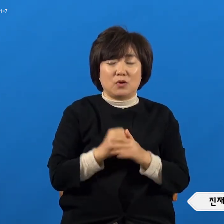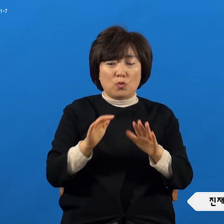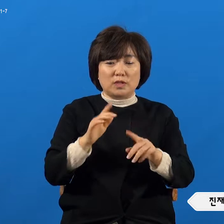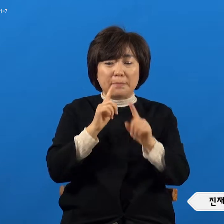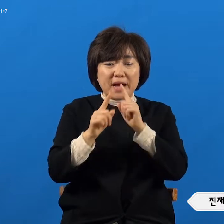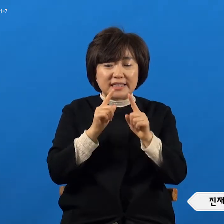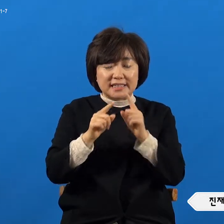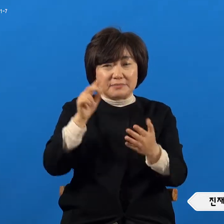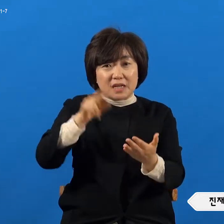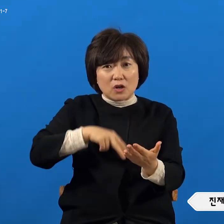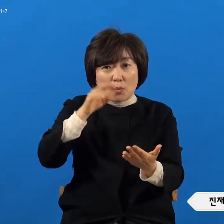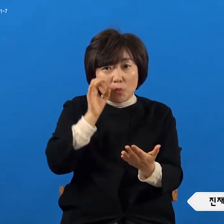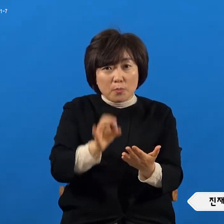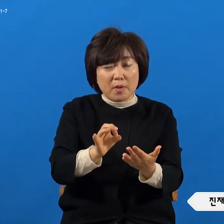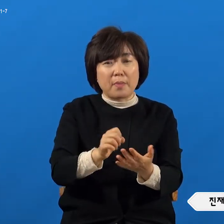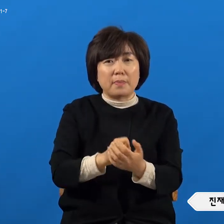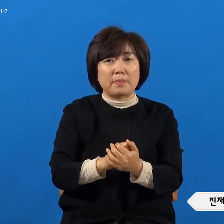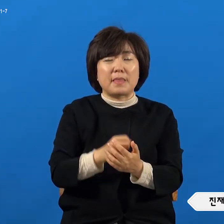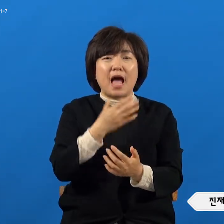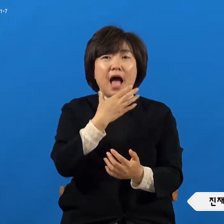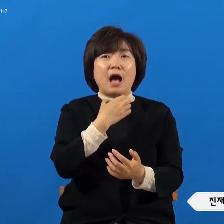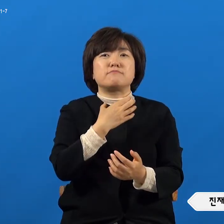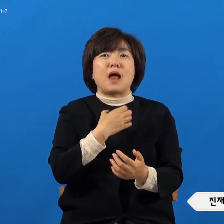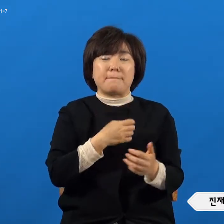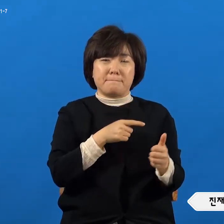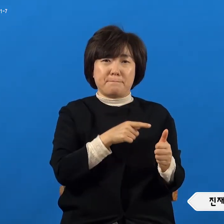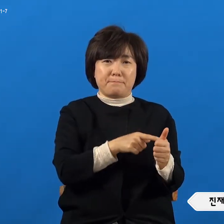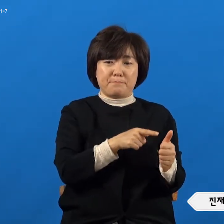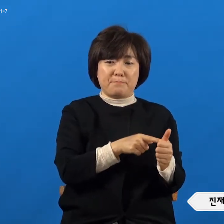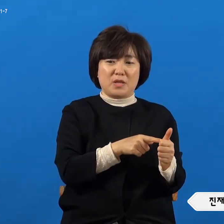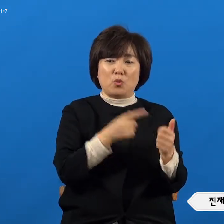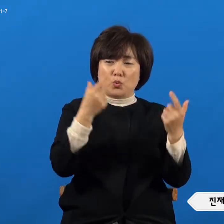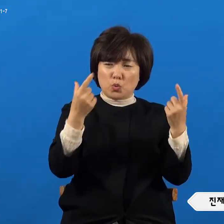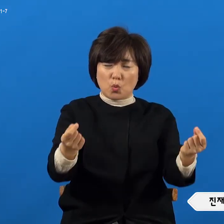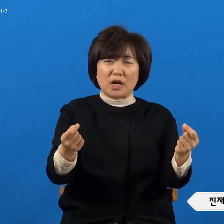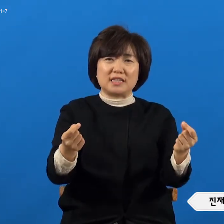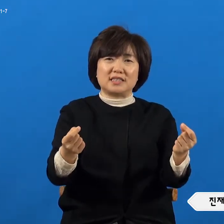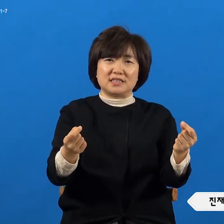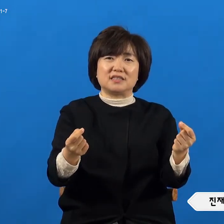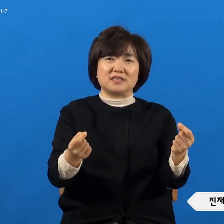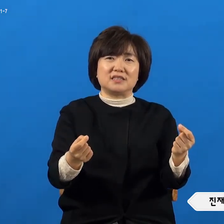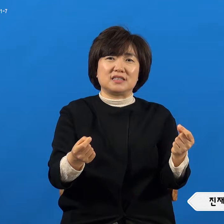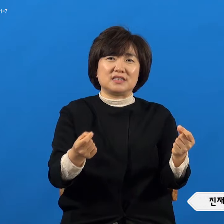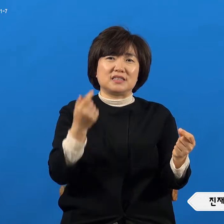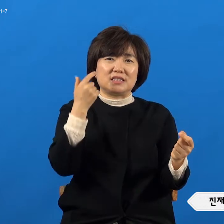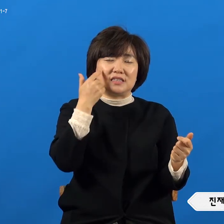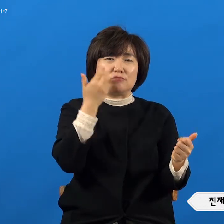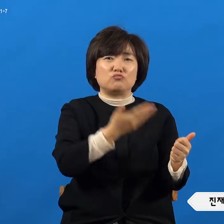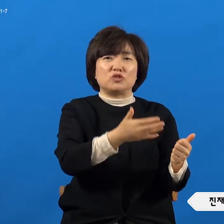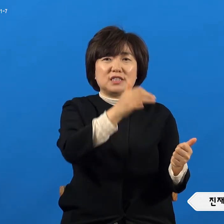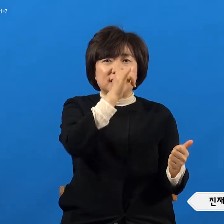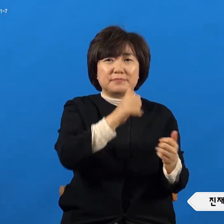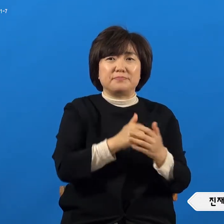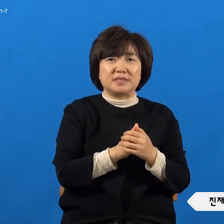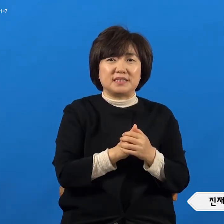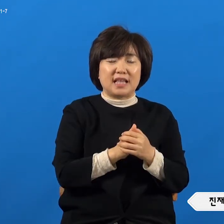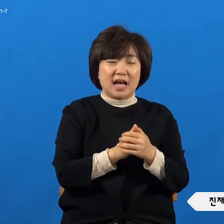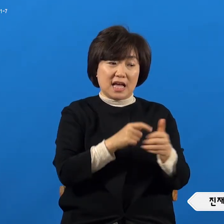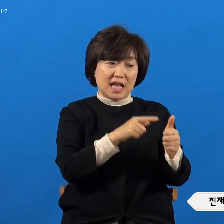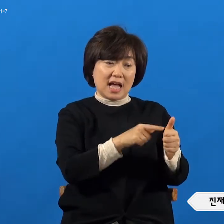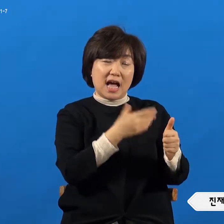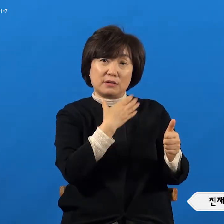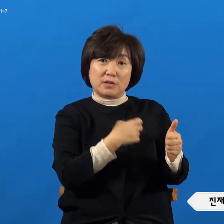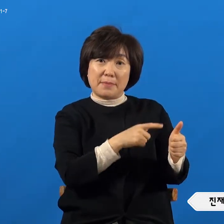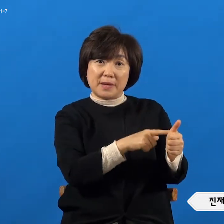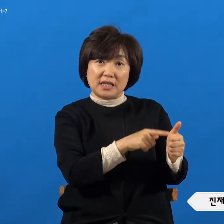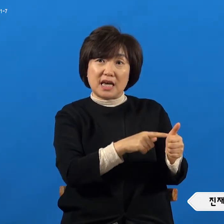있는 말씀을 보면은 아브라함에게도 그런 똑같은 문제가 있었습니다. 그에게